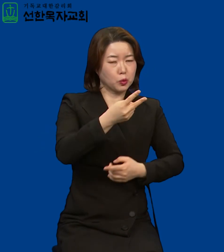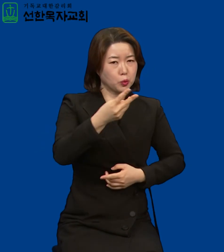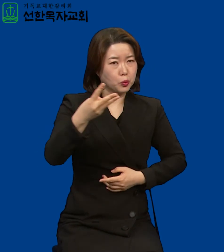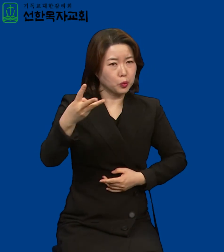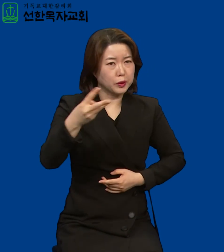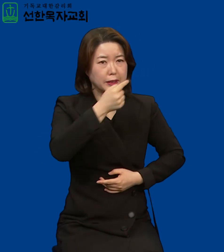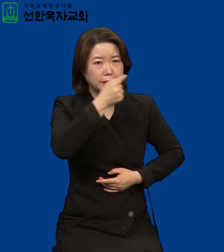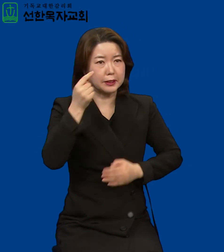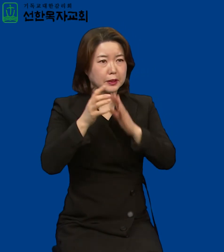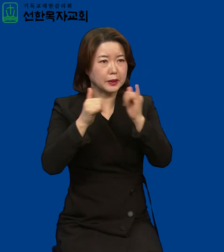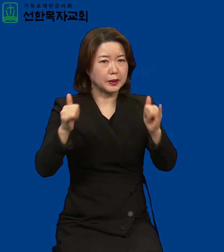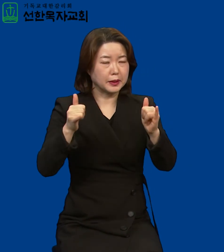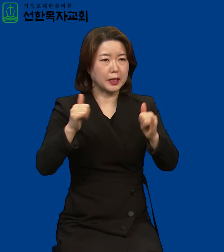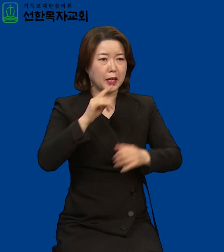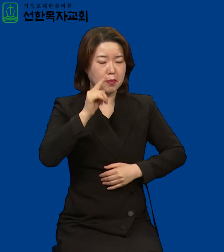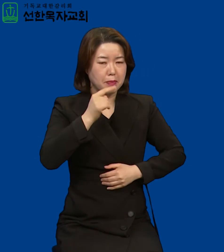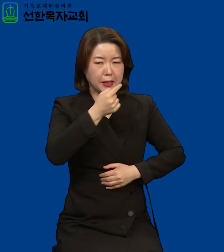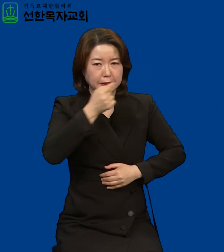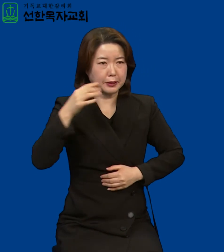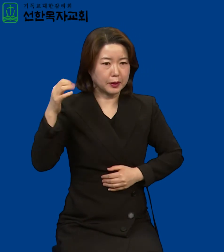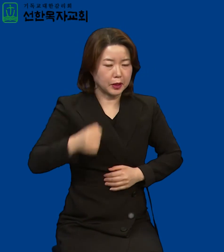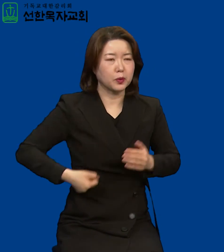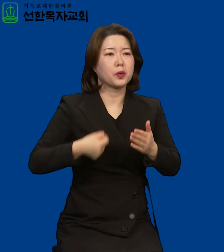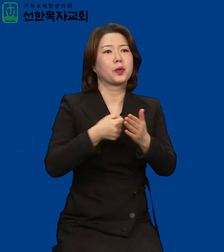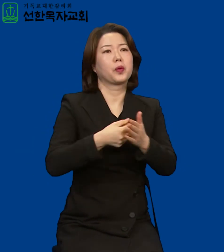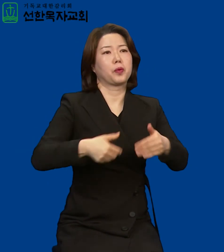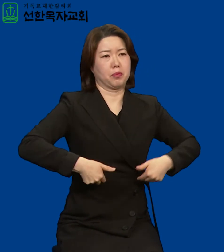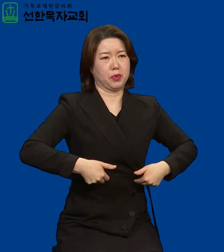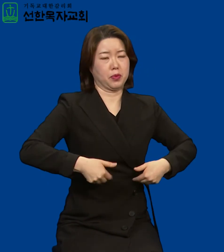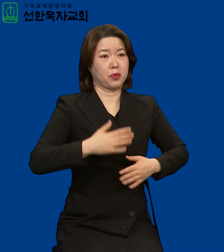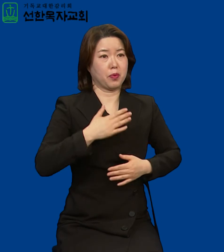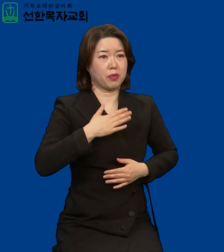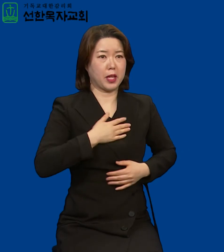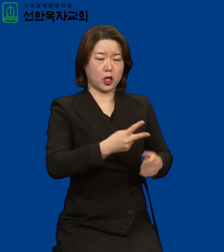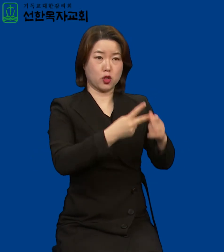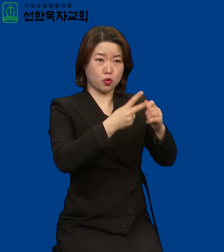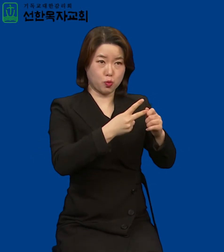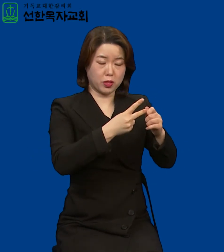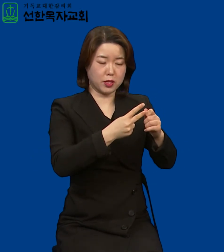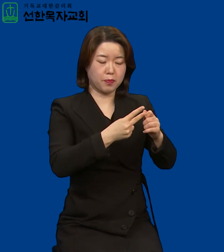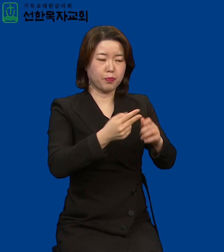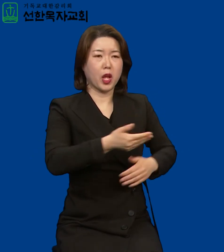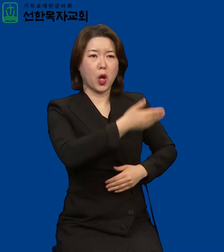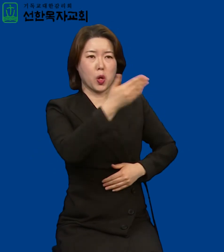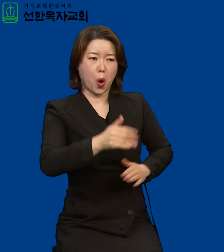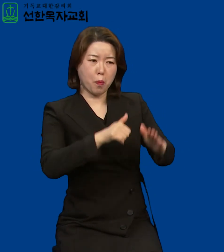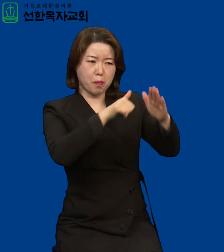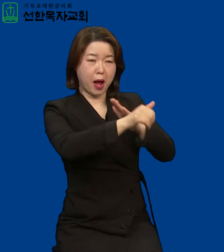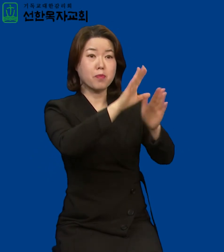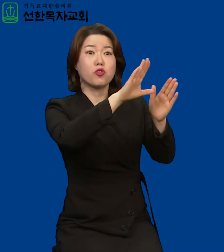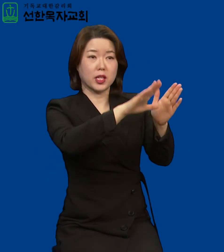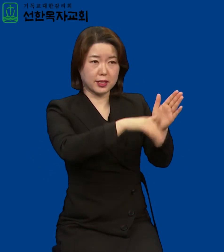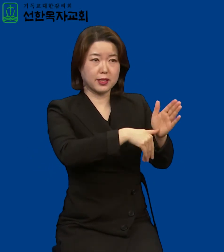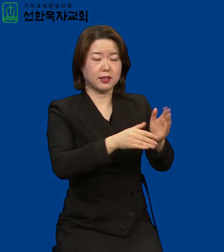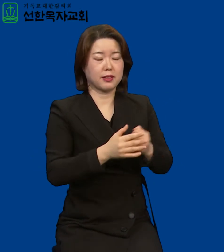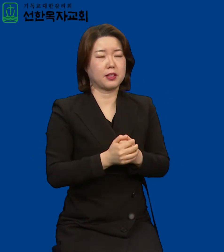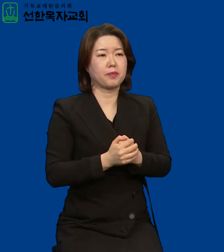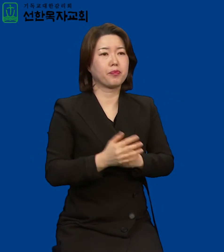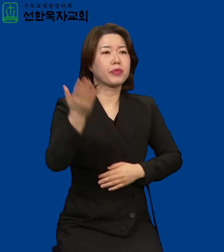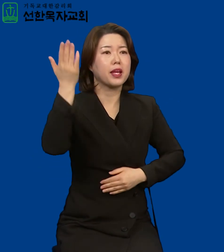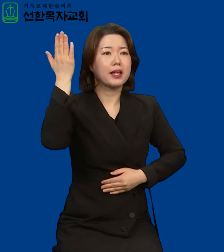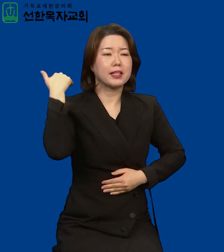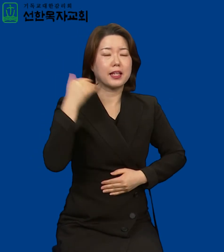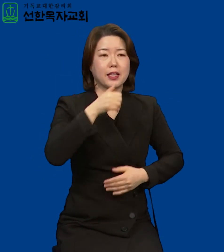근거로 하여 결정지어야 합니다. 내가 두 번째로 여러분을 방문하였을 때에